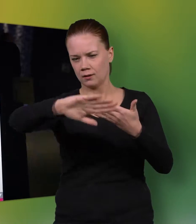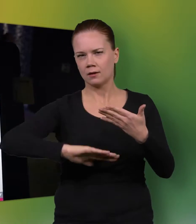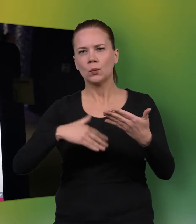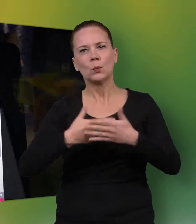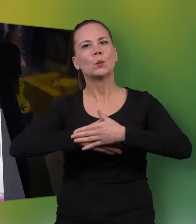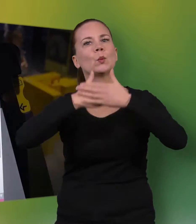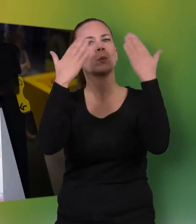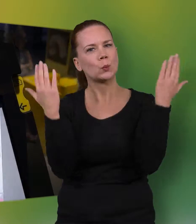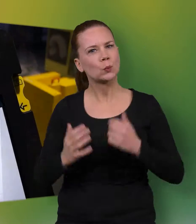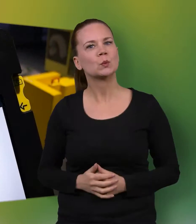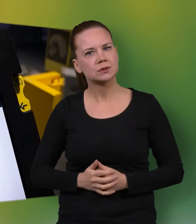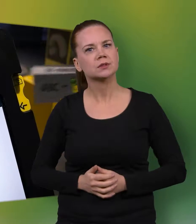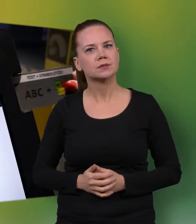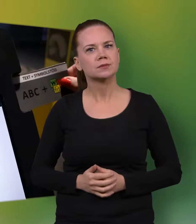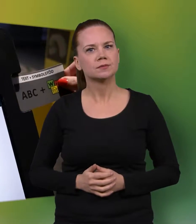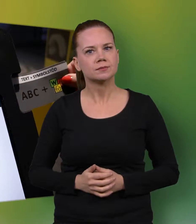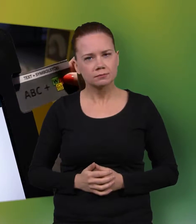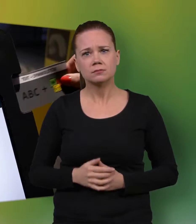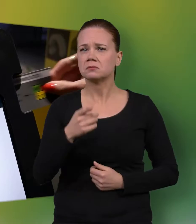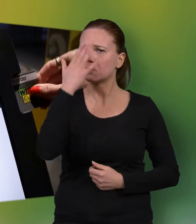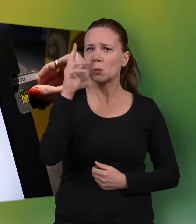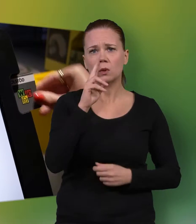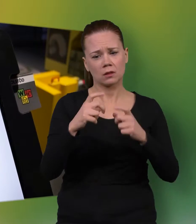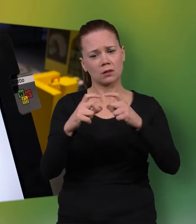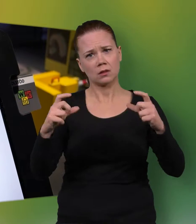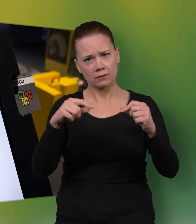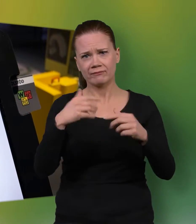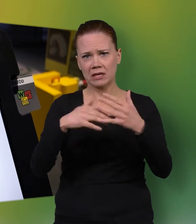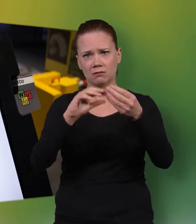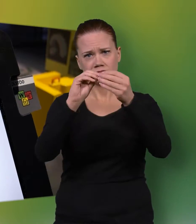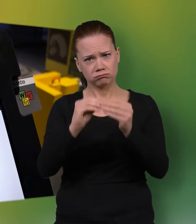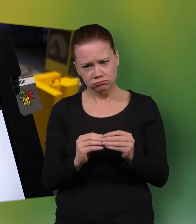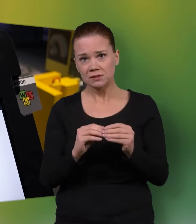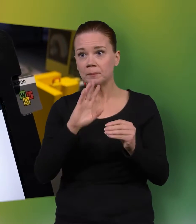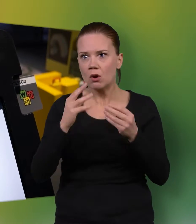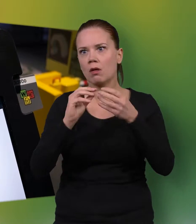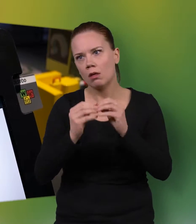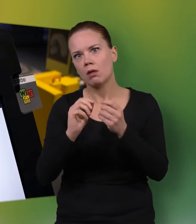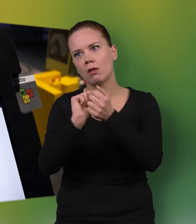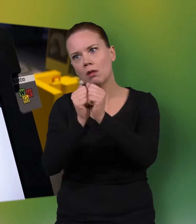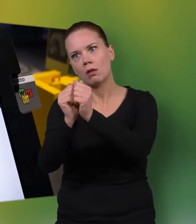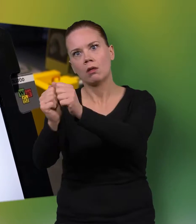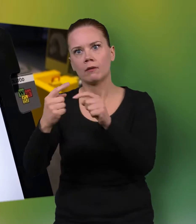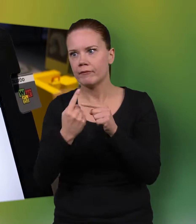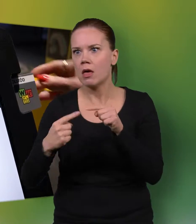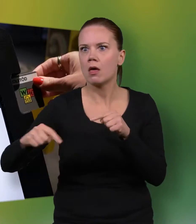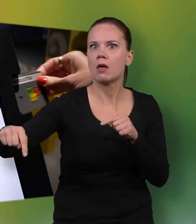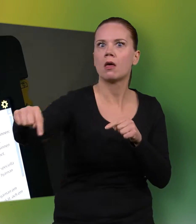format kan du enkelt byta genom att använda ett färdprogrammerat kort så behöver du inte göra egna inställningar varje gång du kommer till en